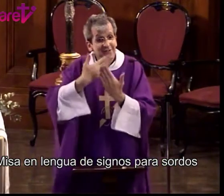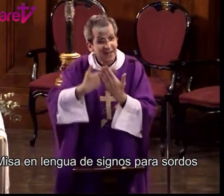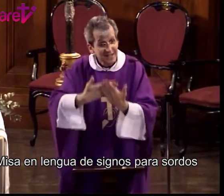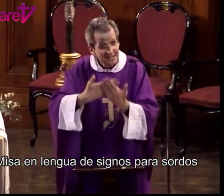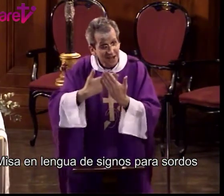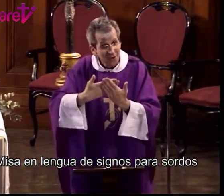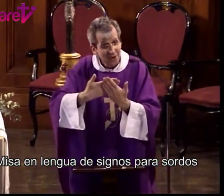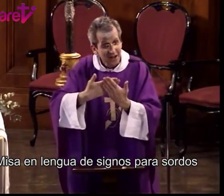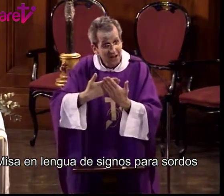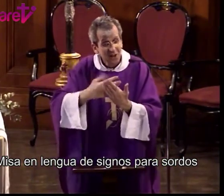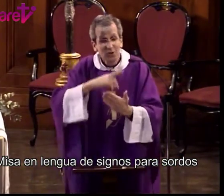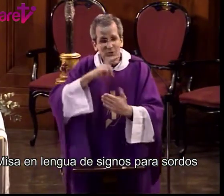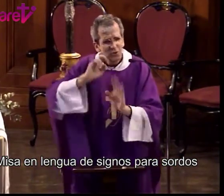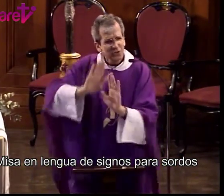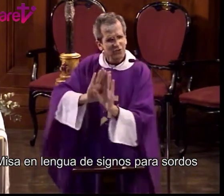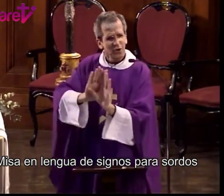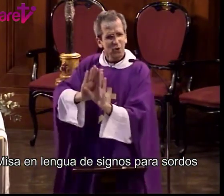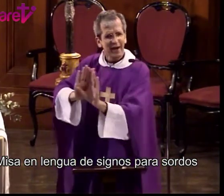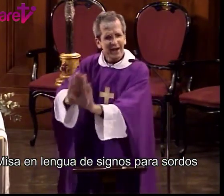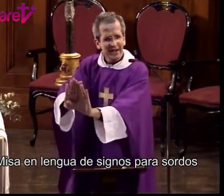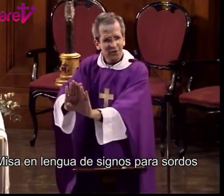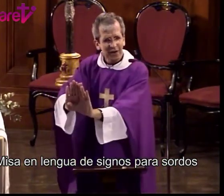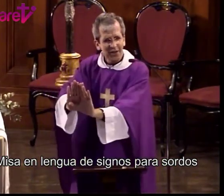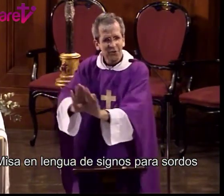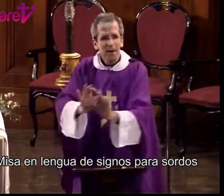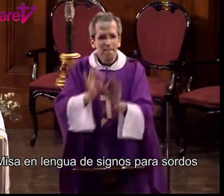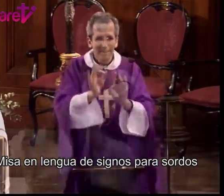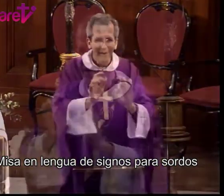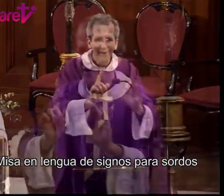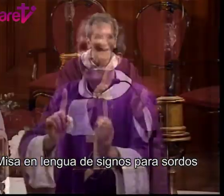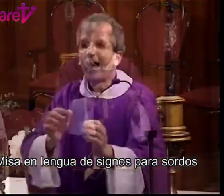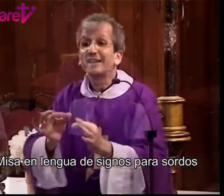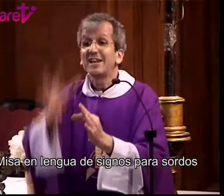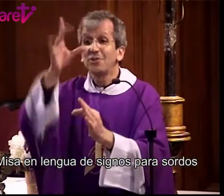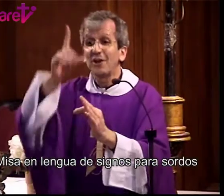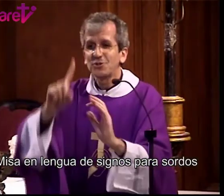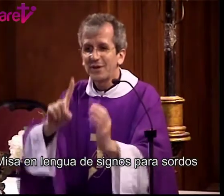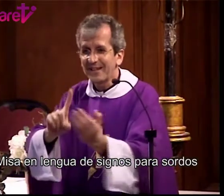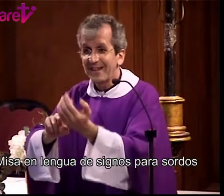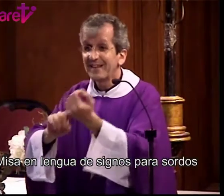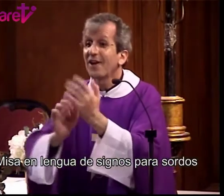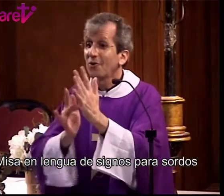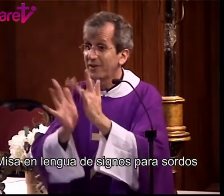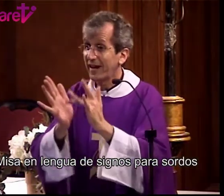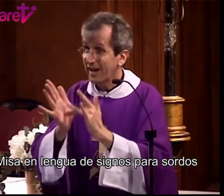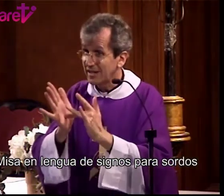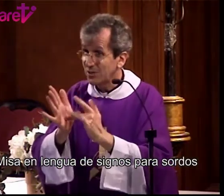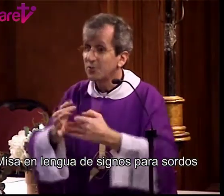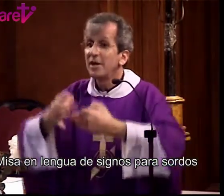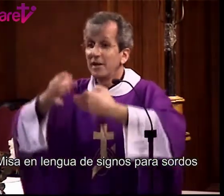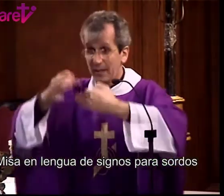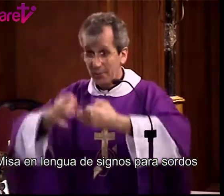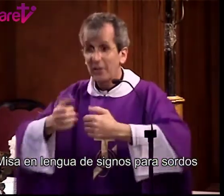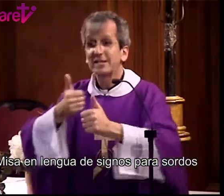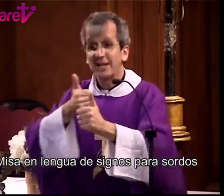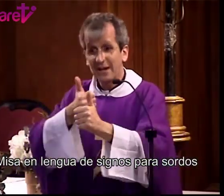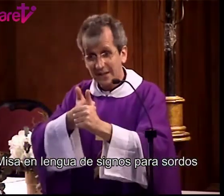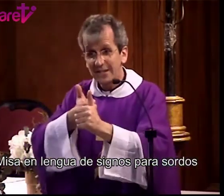la sinagoga. Los judíos lo han arrinconado, pero él ha tenido la suerte de encontrar a Jesús, de poder ser discípulo